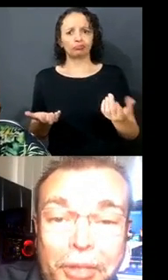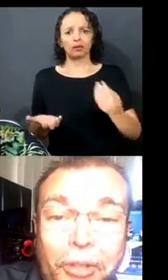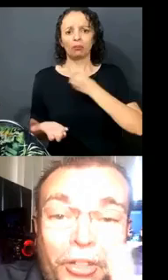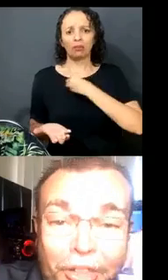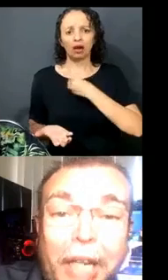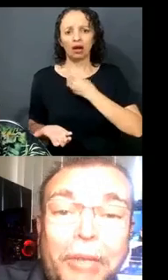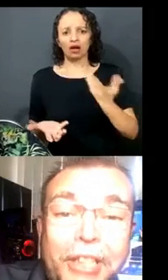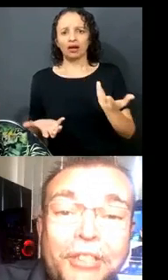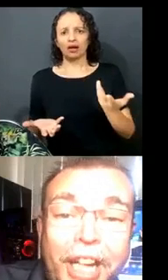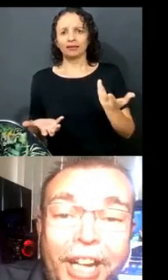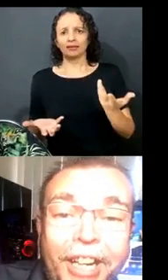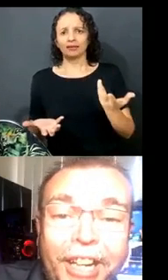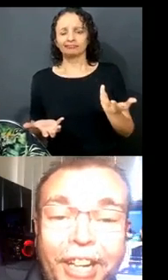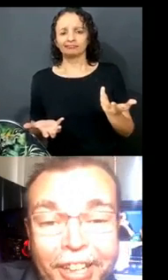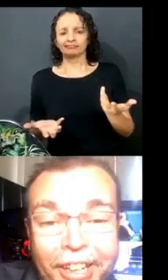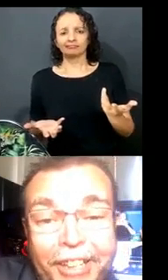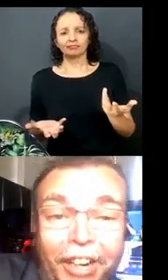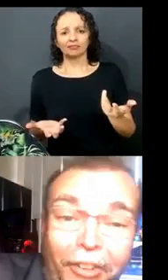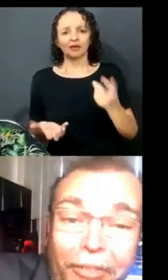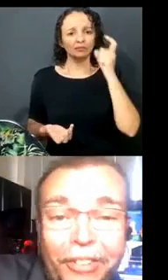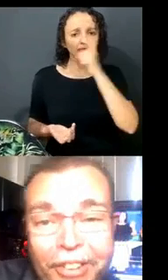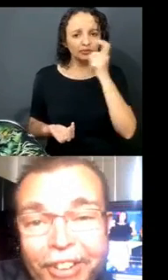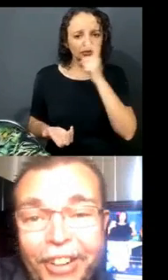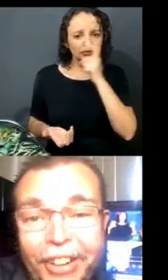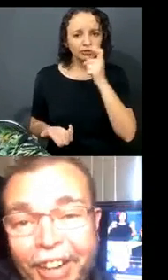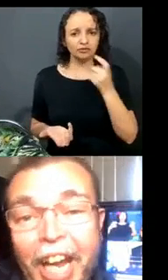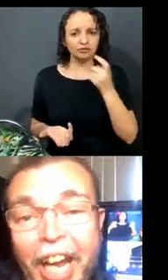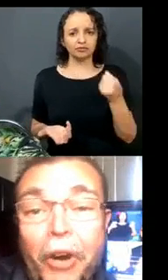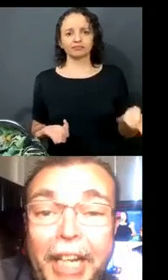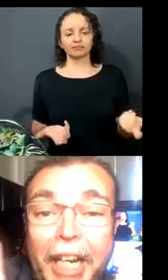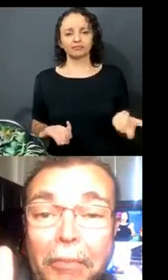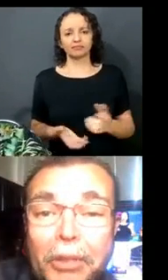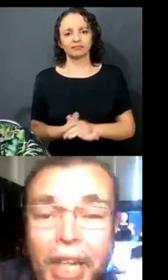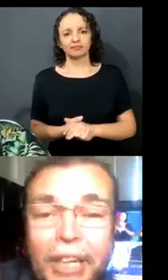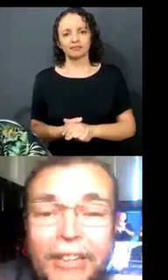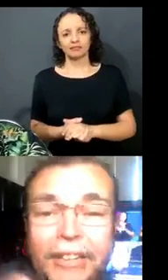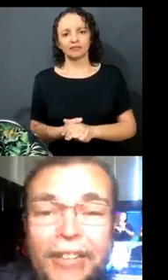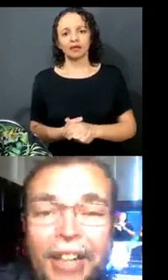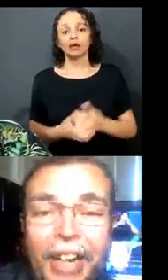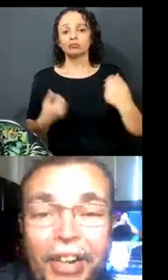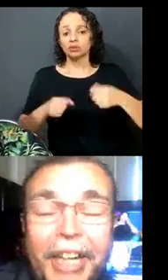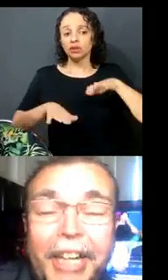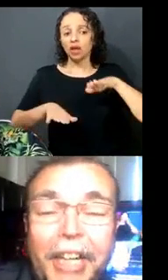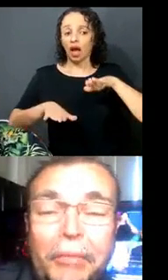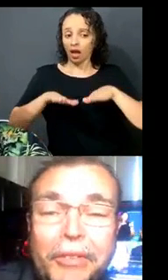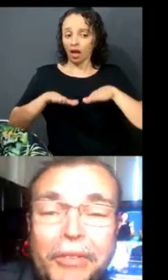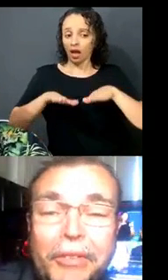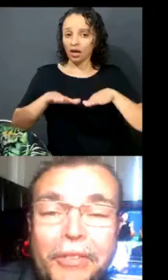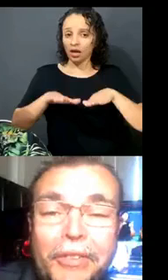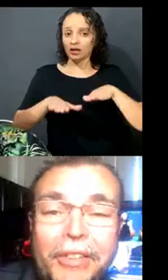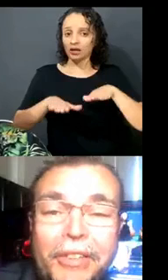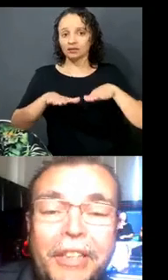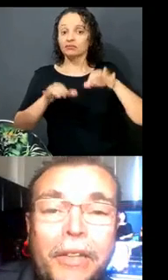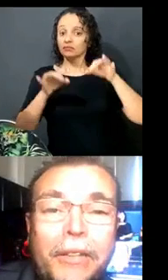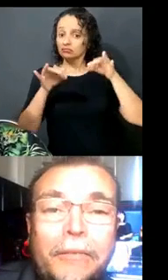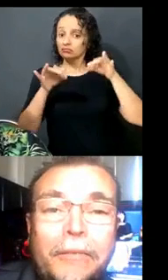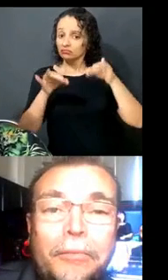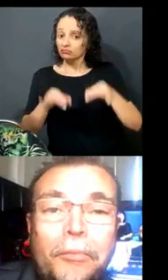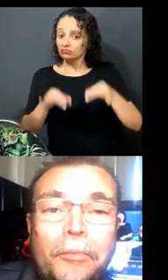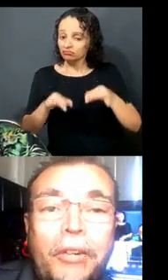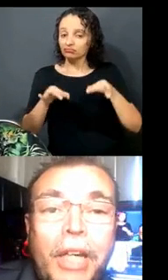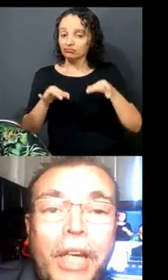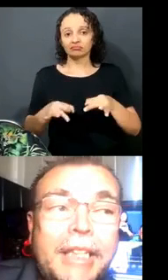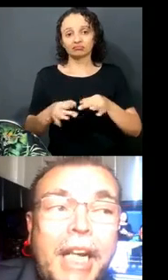negar. Você, Exato, é a como realidade, disso, né? Então, É a realidade. é o equilíbrio, né? É o Sim,